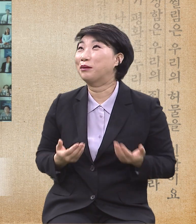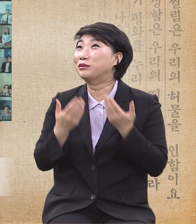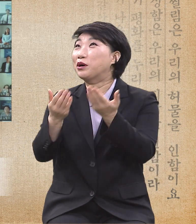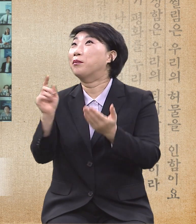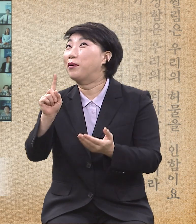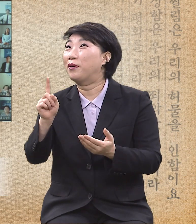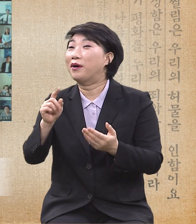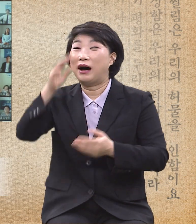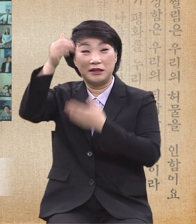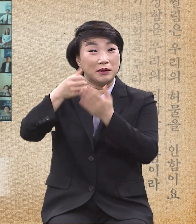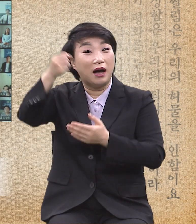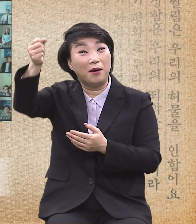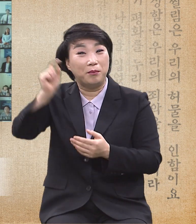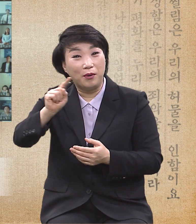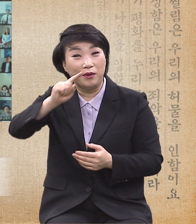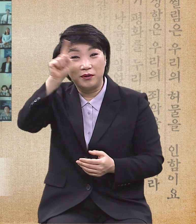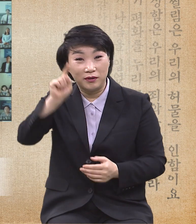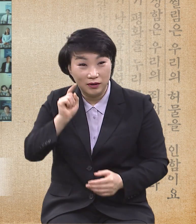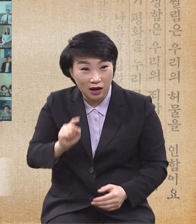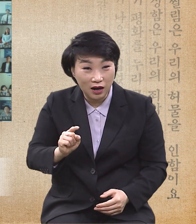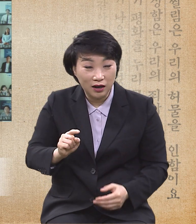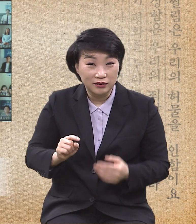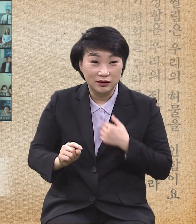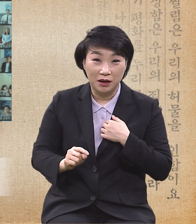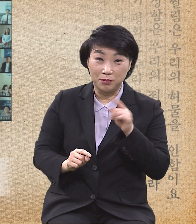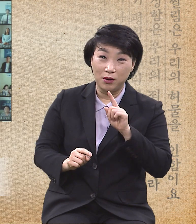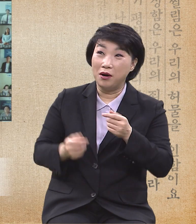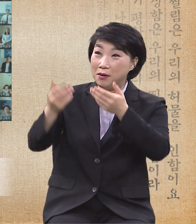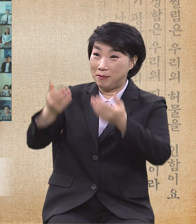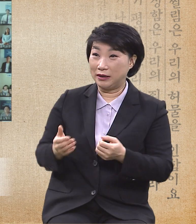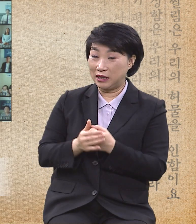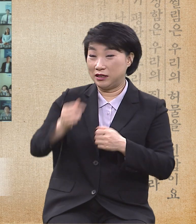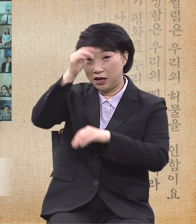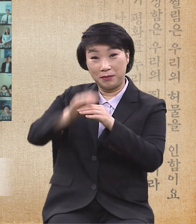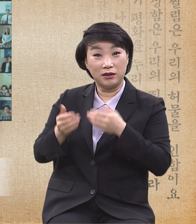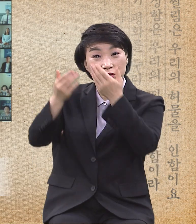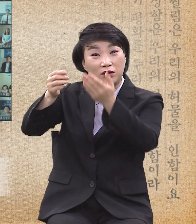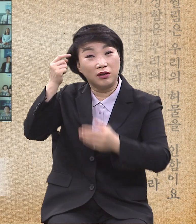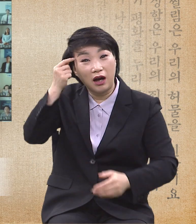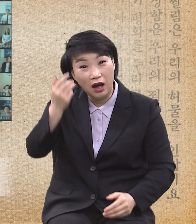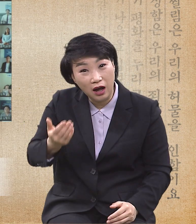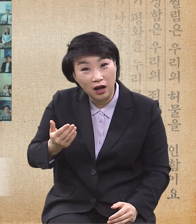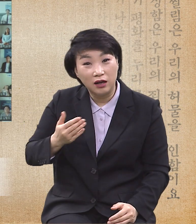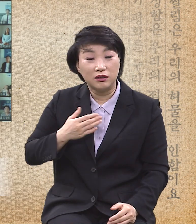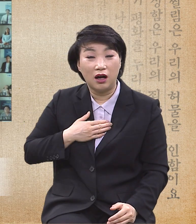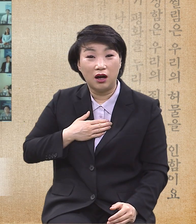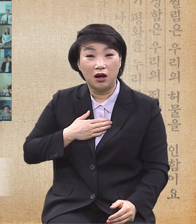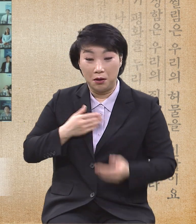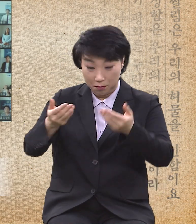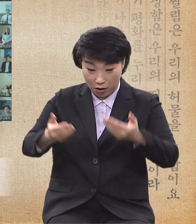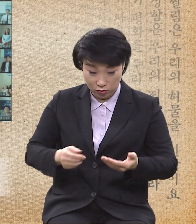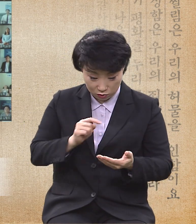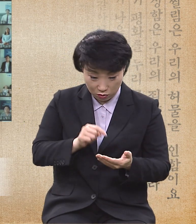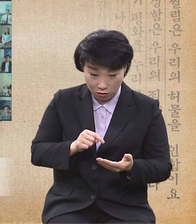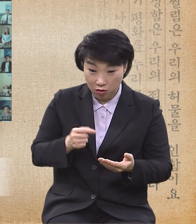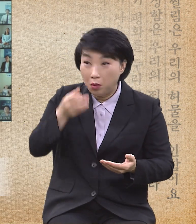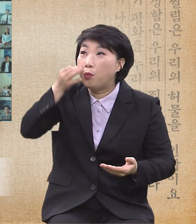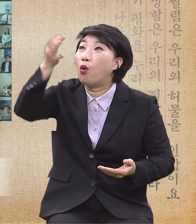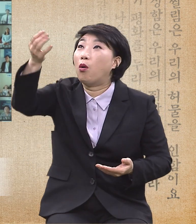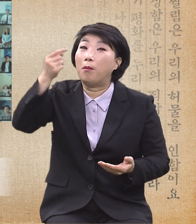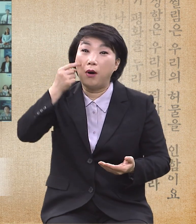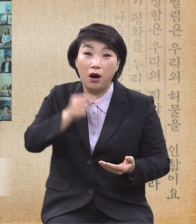드렸으며 하나님은 뭘 받으셨으며 나는 뭘 받았기에 예배 드렸는가? 받은 것들을 내놔봐라 이